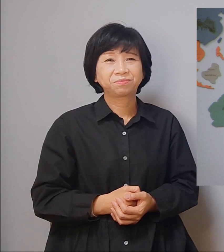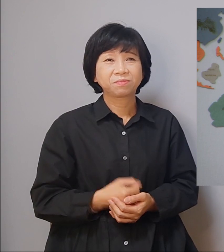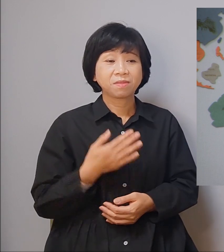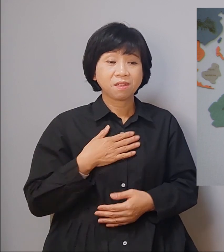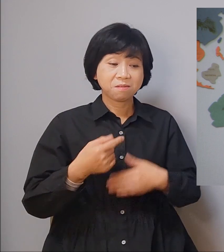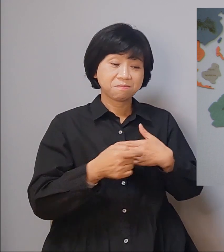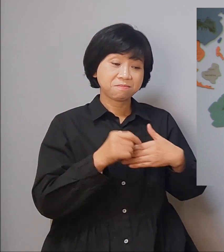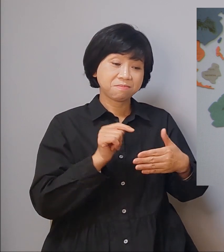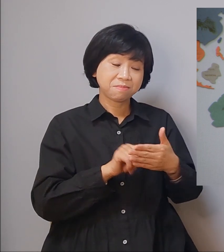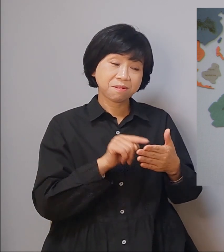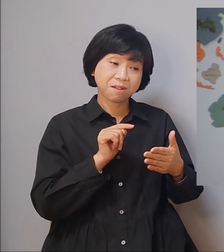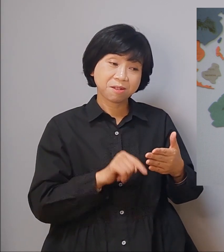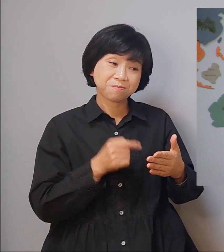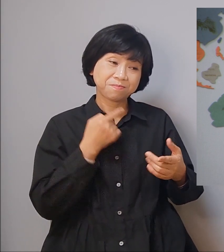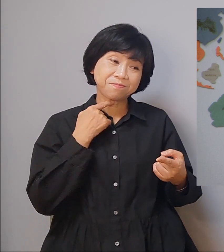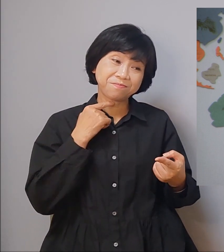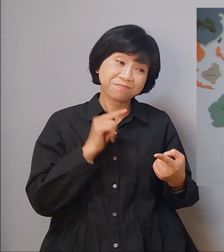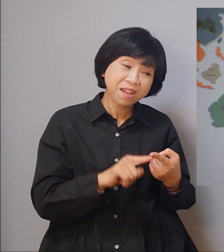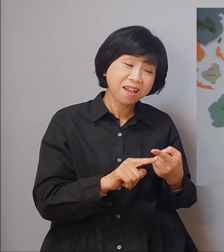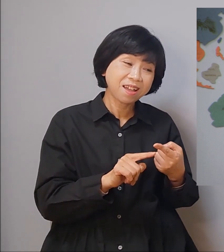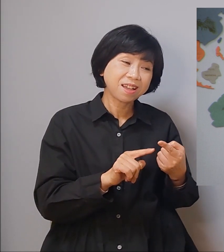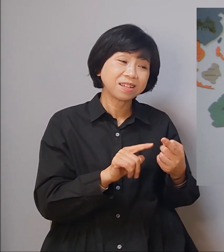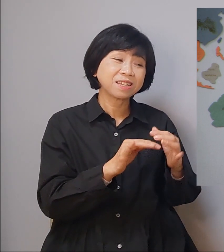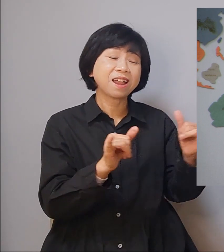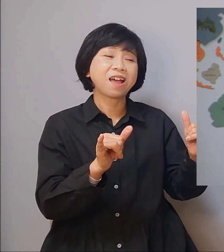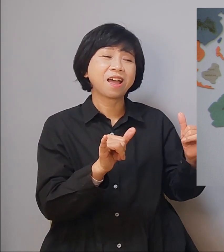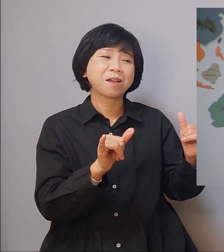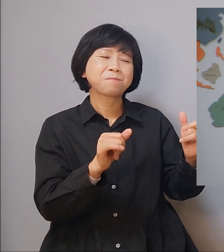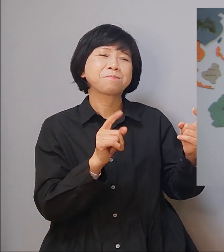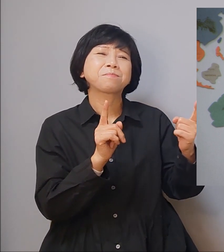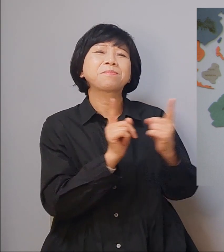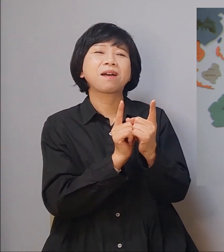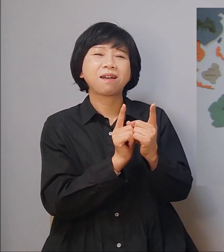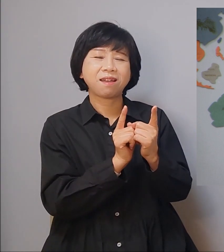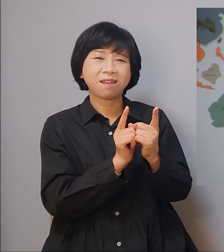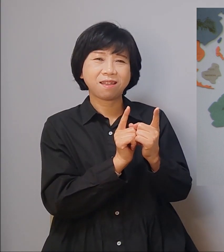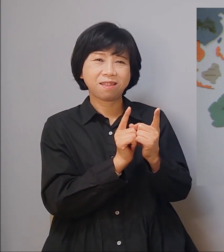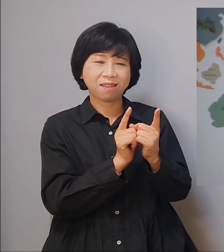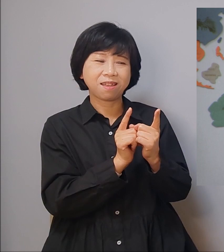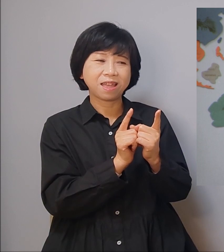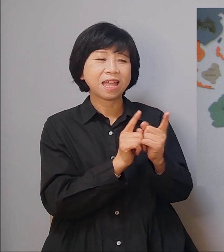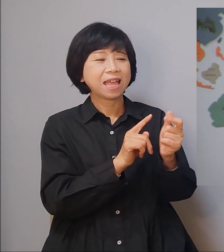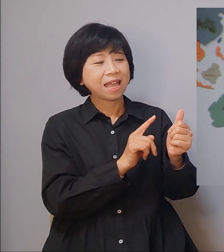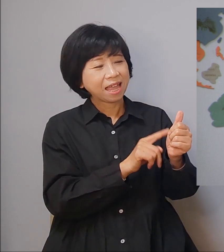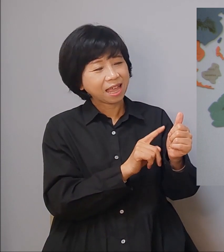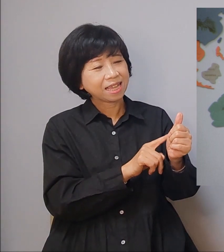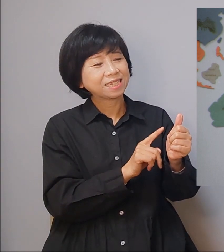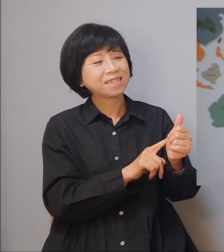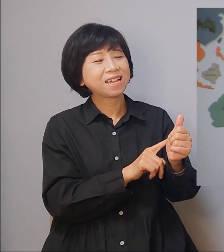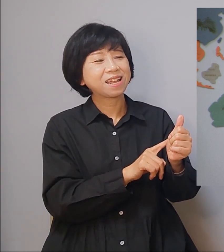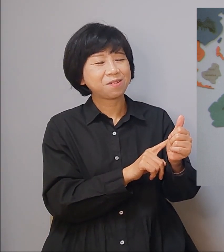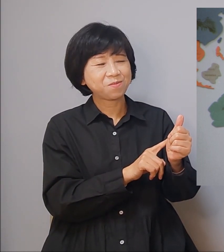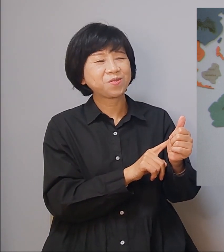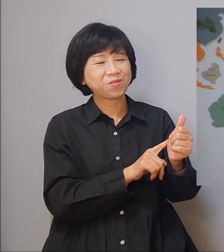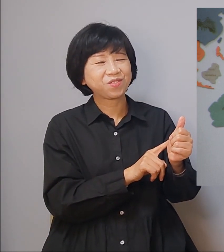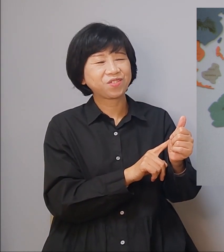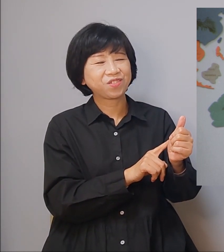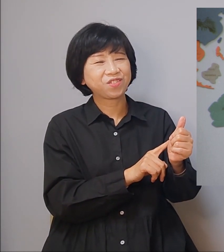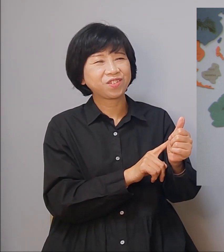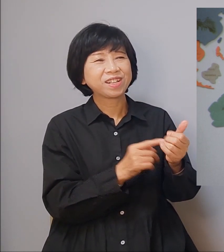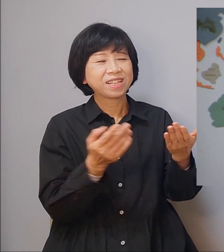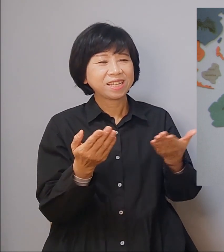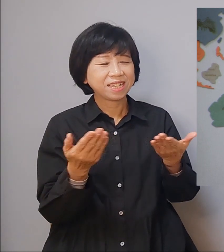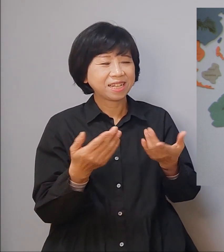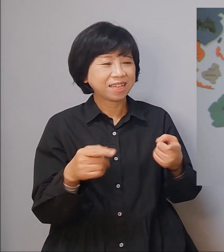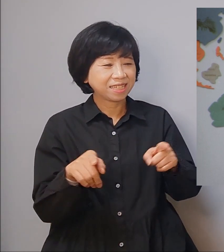내 마음에 쏙 드는 사람을 만날 때가 있습니다. 아, 이 사람이다. 이 사람하고 결혼하면 좋겠다. 아, 이 사람하고 일을